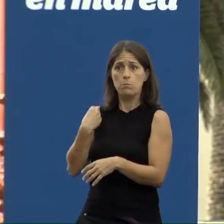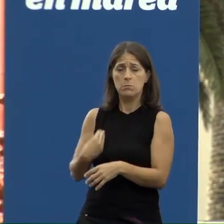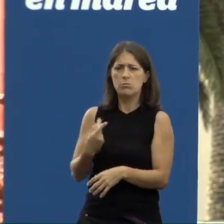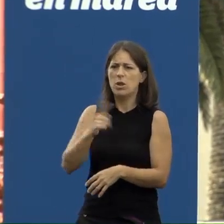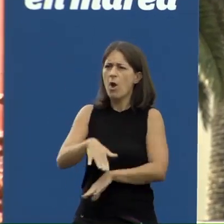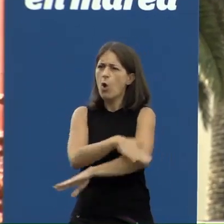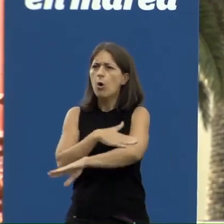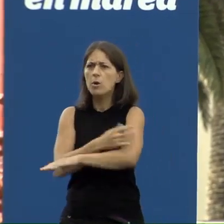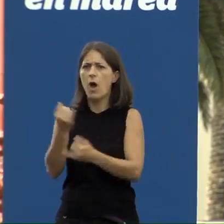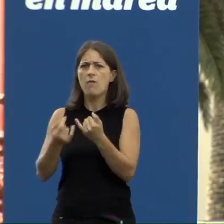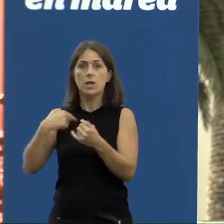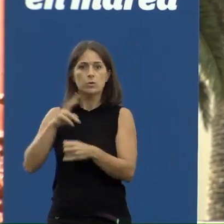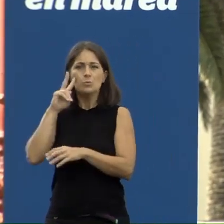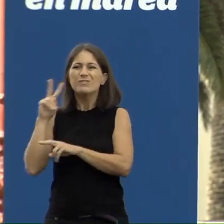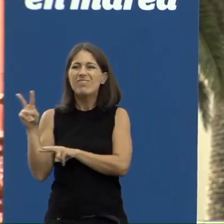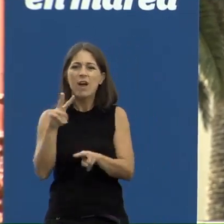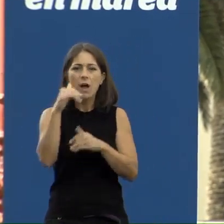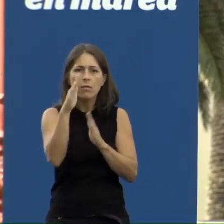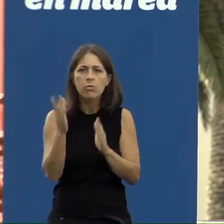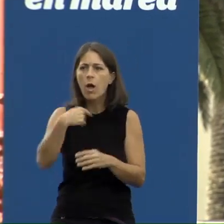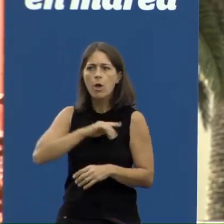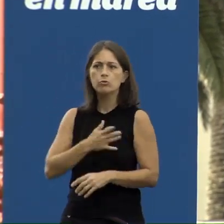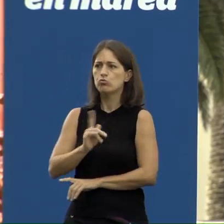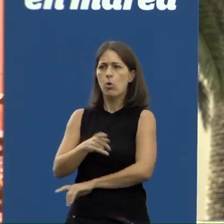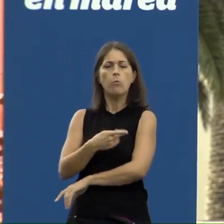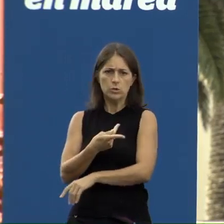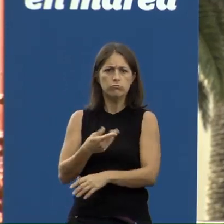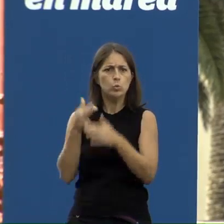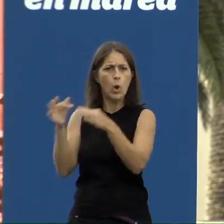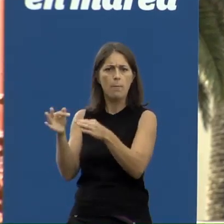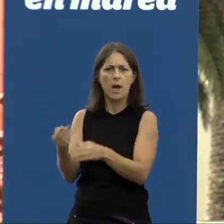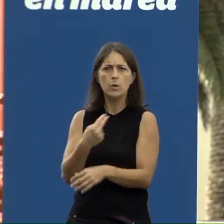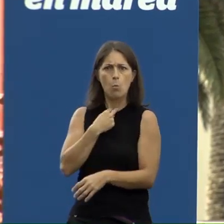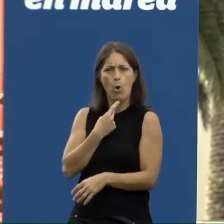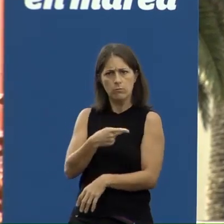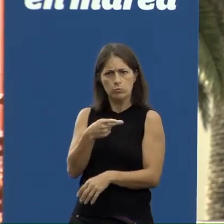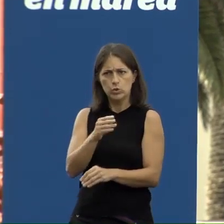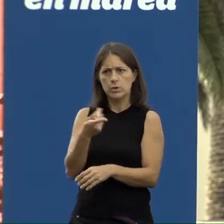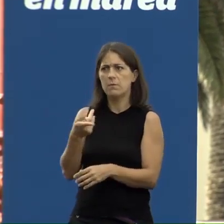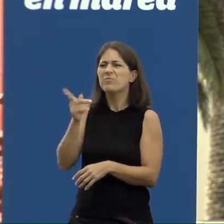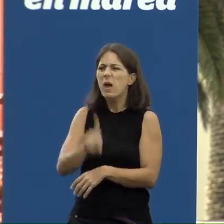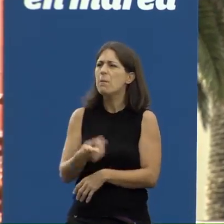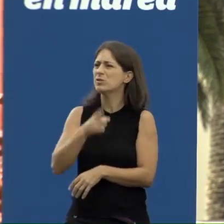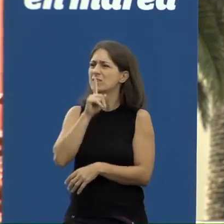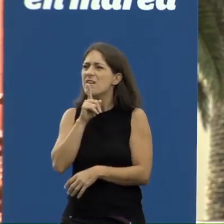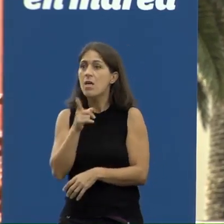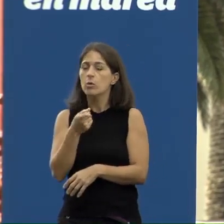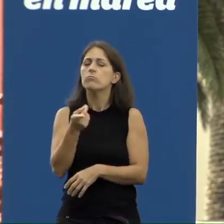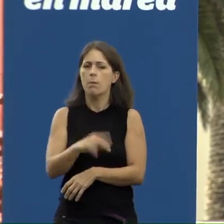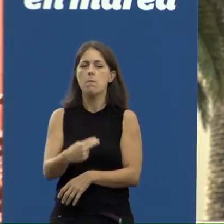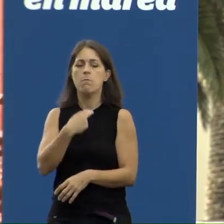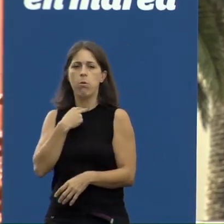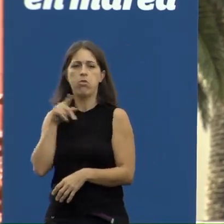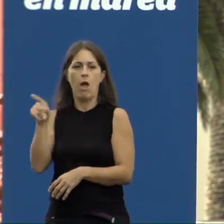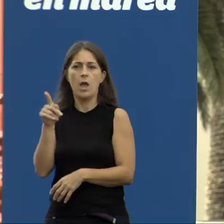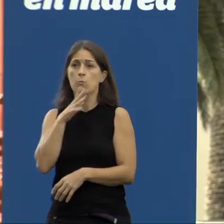goberno que non mira pola nosa xente. Tamén vanse oír as voces dos que non están aquí, da xente que non pode estar aquí